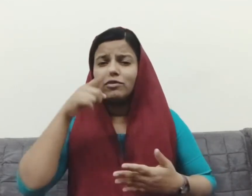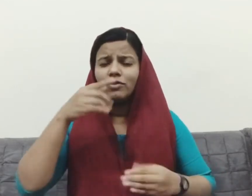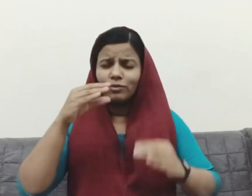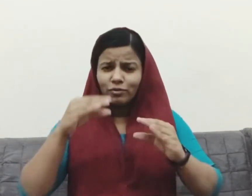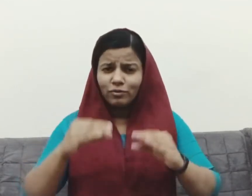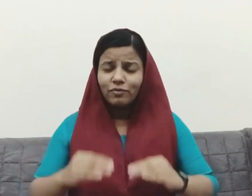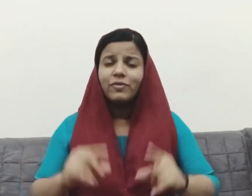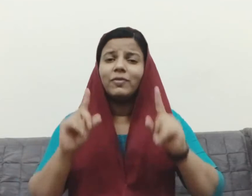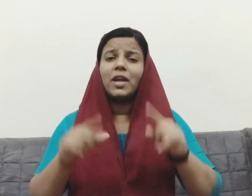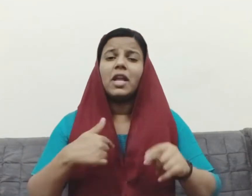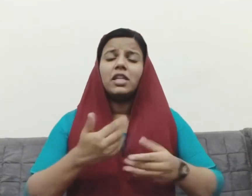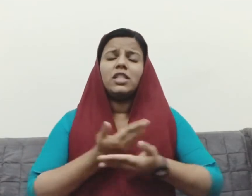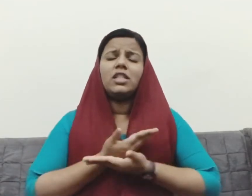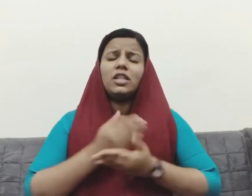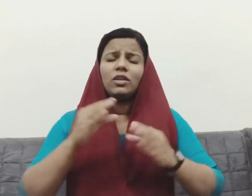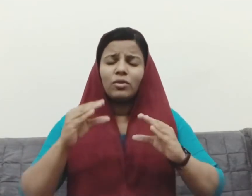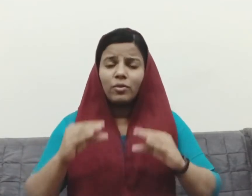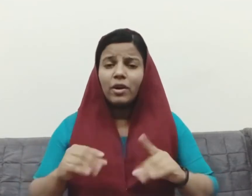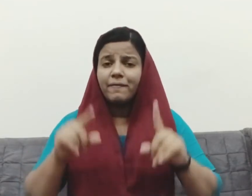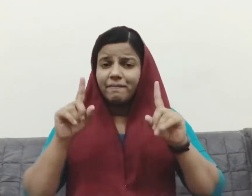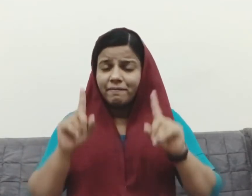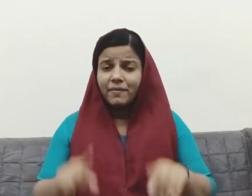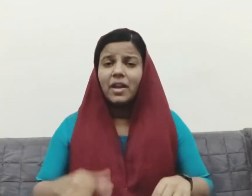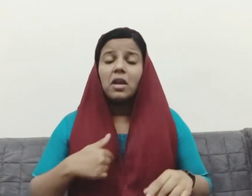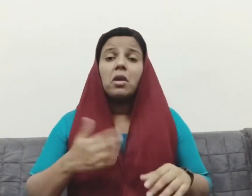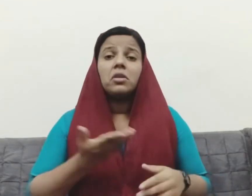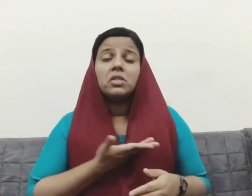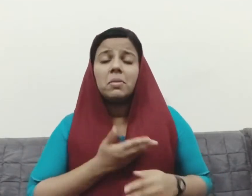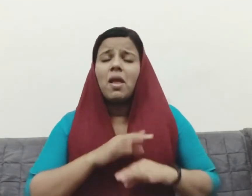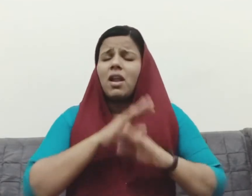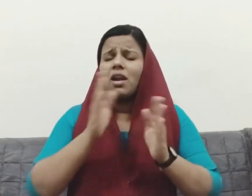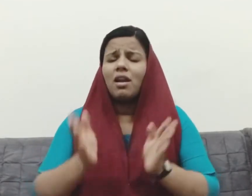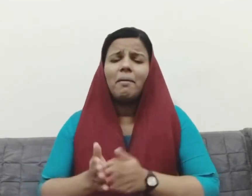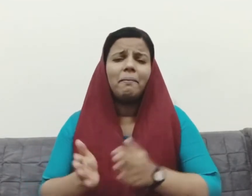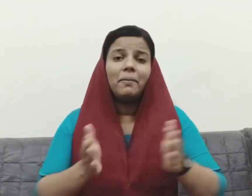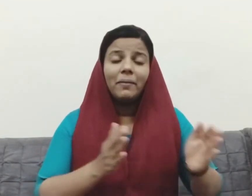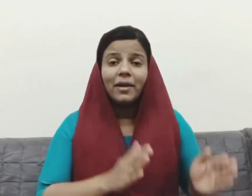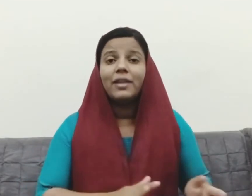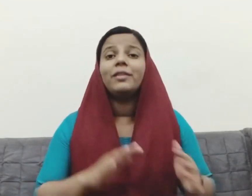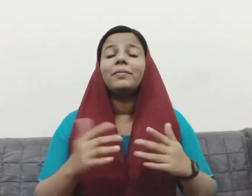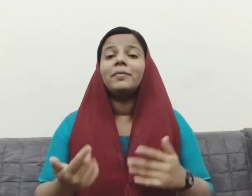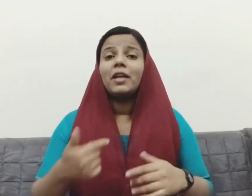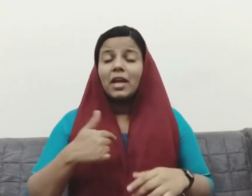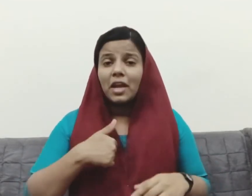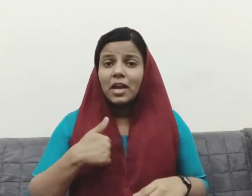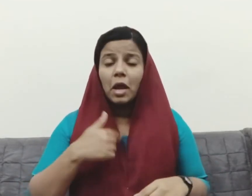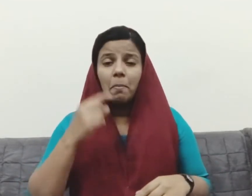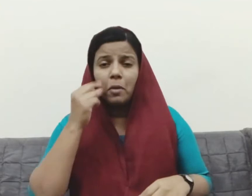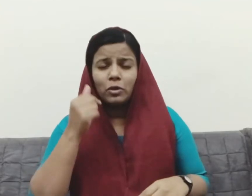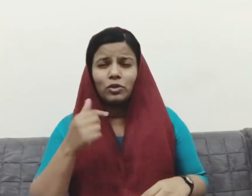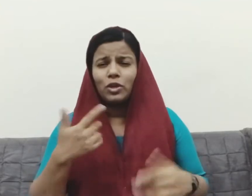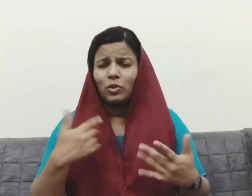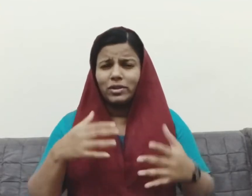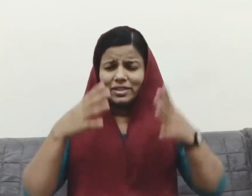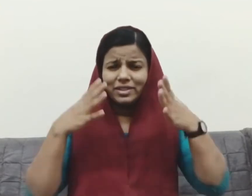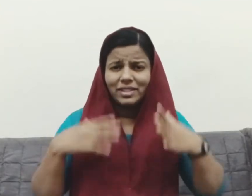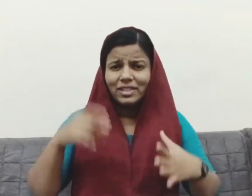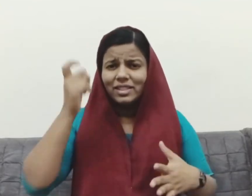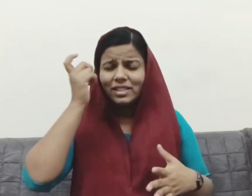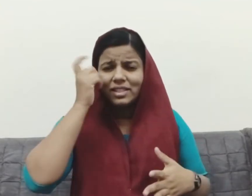എൻ്റെ ജീവിതത്തിൽ നിന്ന് കുറയണം, എൻ്റെ ഇഷ്ടങ്ങൾ എൻ്റെ ജീവിതത്തിൽ നിന്ന് കുറയണം, എൻ്റെ താല്പര്യങ്ങളെല്ലാം എൻ്റെ ജീവിതത്തിൽ നിന്ന് കുറയണം, എൻ്റെ മാനുഷികമായ ആമേൻ